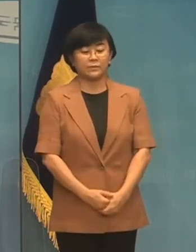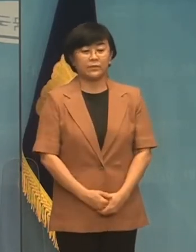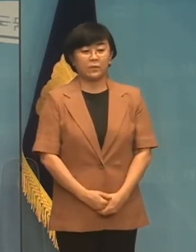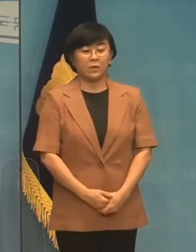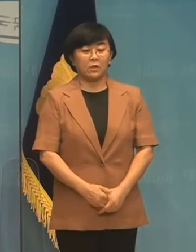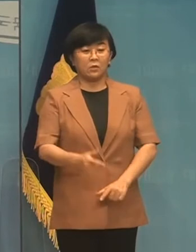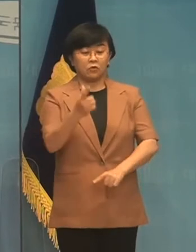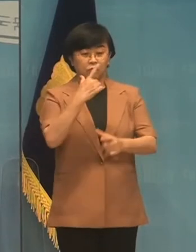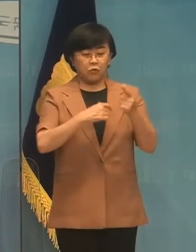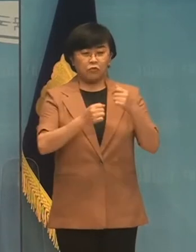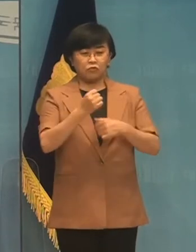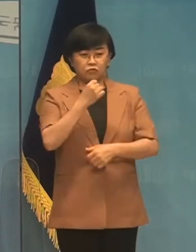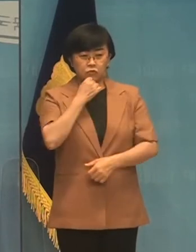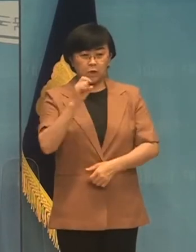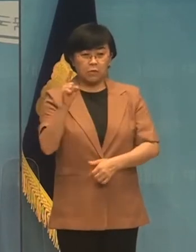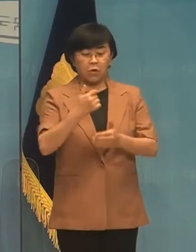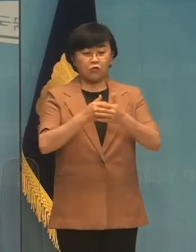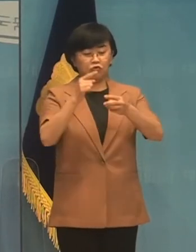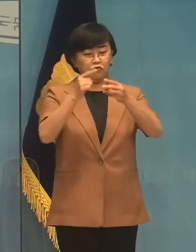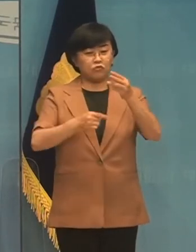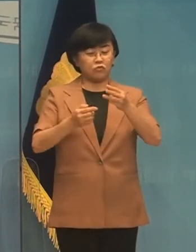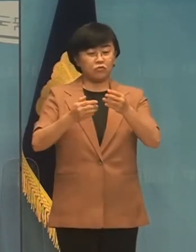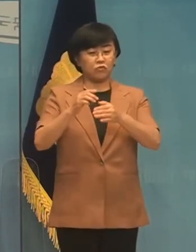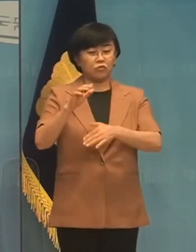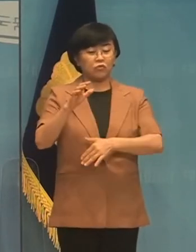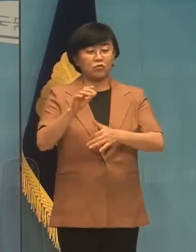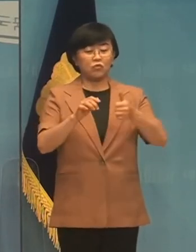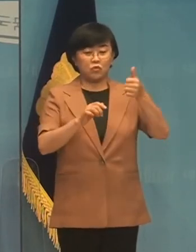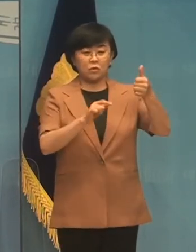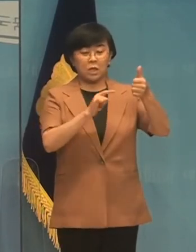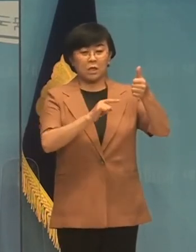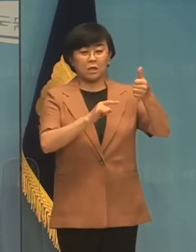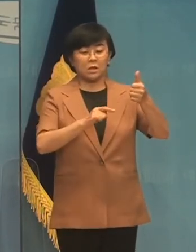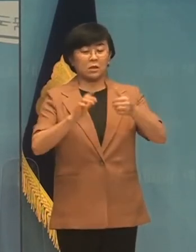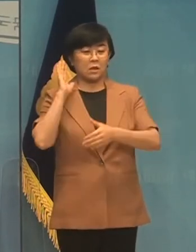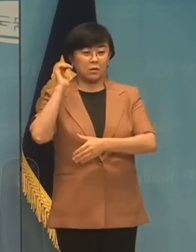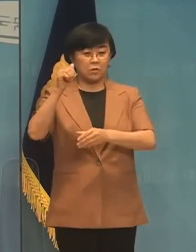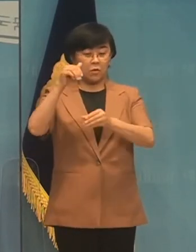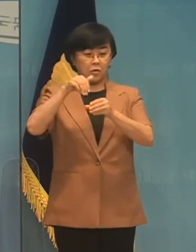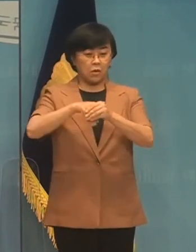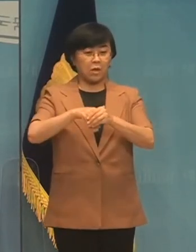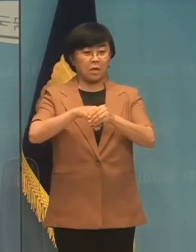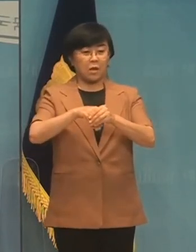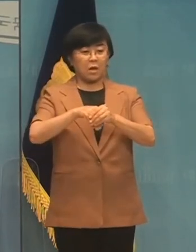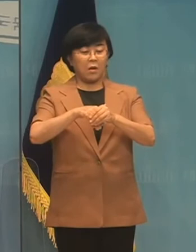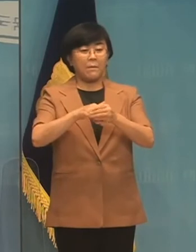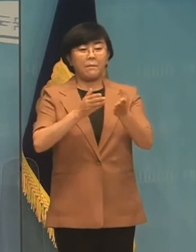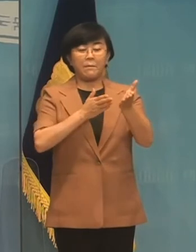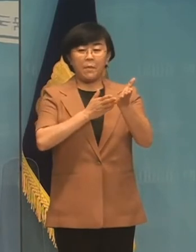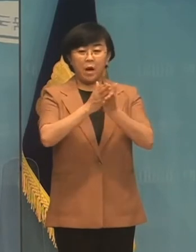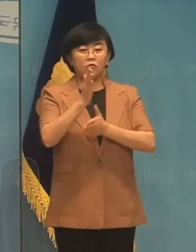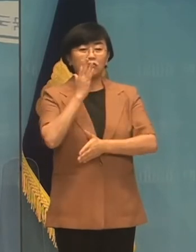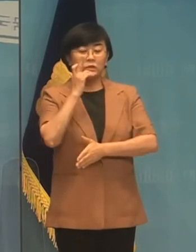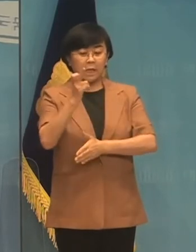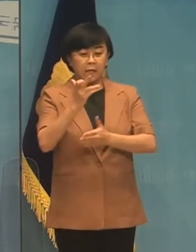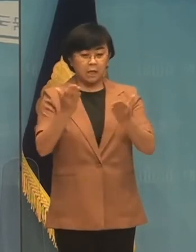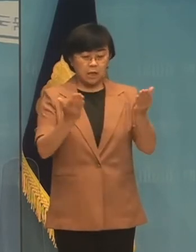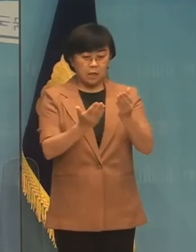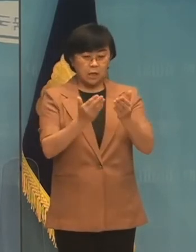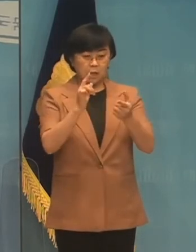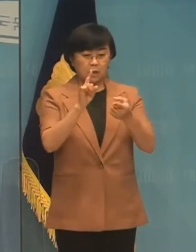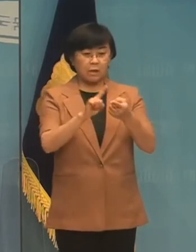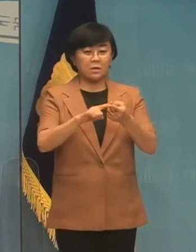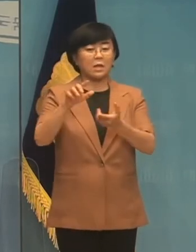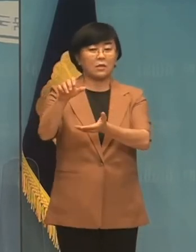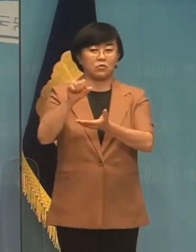더욱 가관인 것은 윤석열이 대권 야욕을 위해 날조한 이른바 울산 사건을